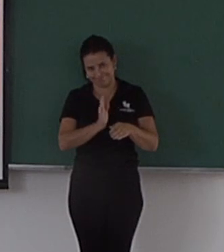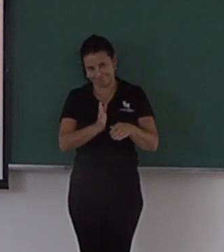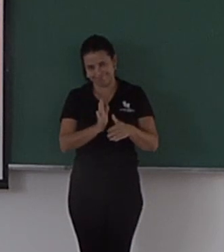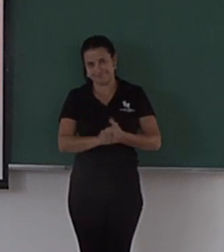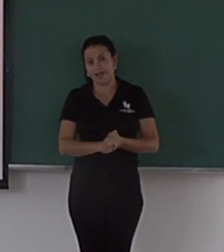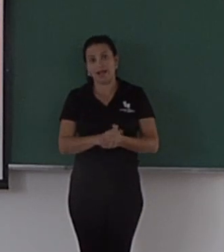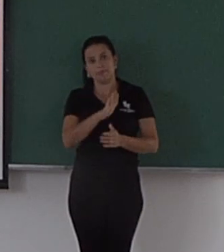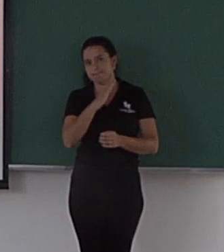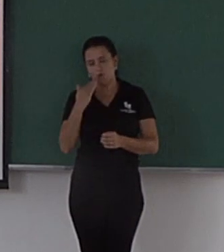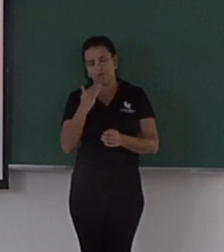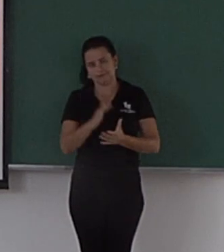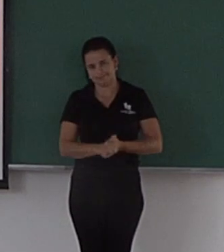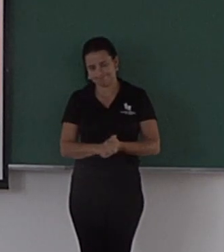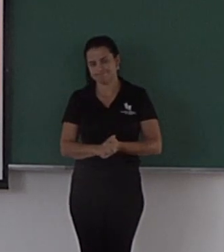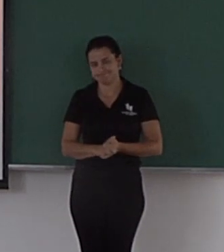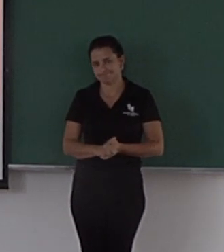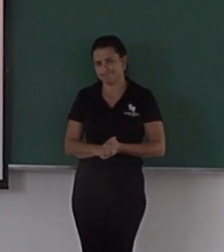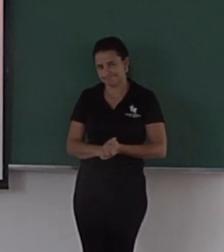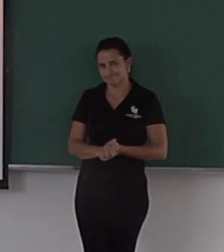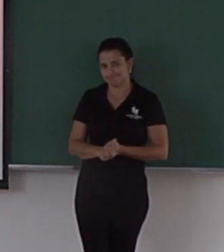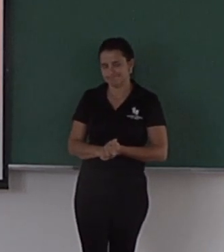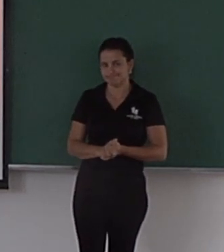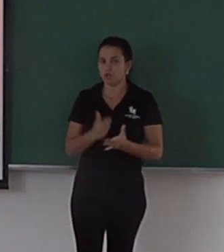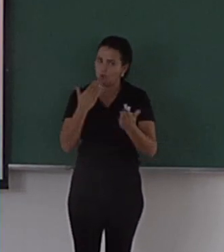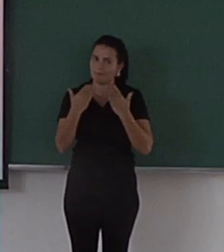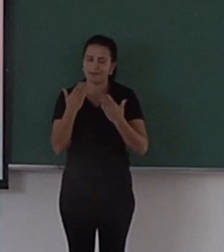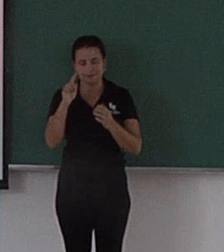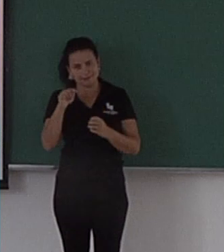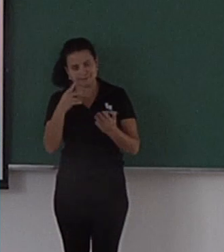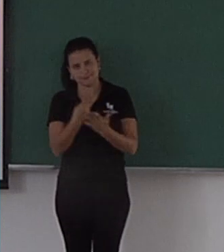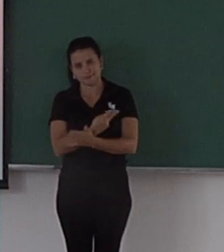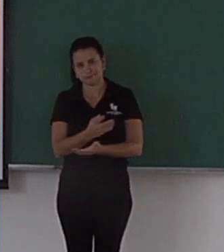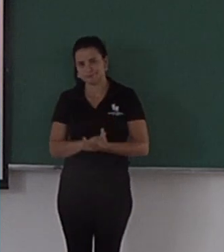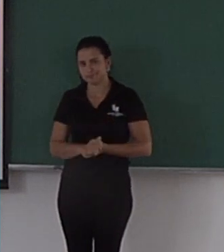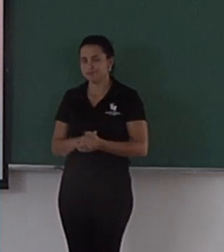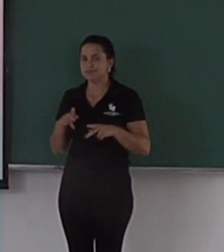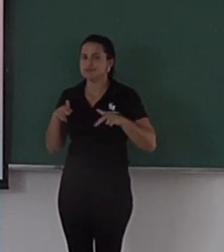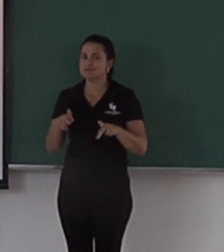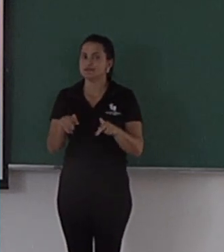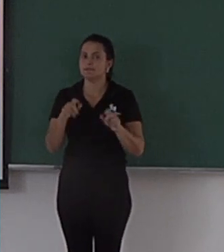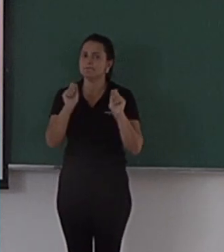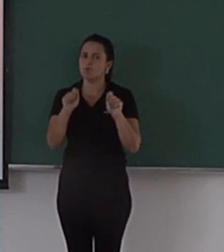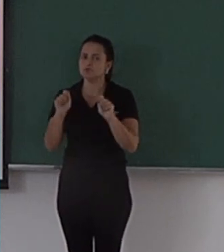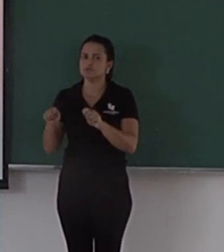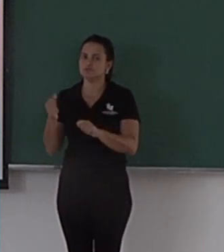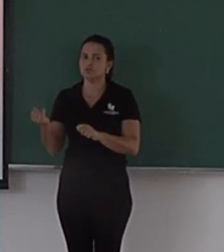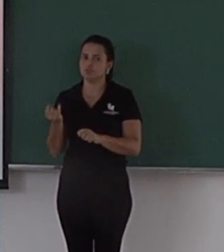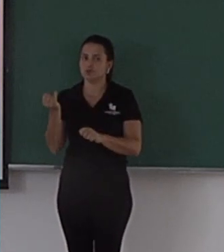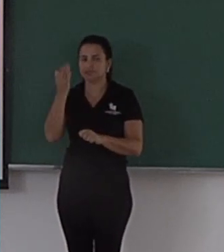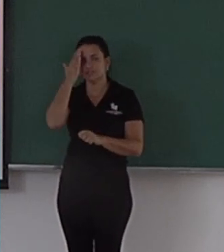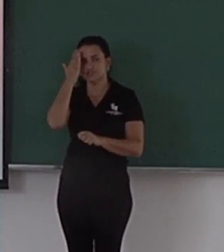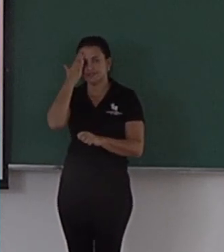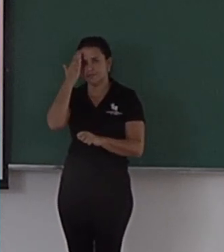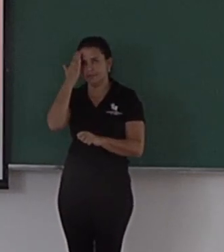de choque. Tá? A grosso modo, basicamente é assim. Então, sempre que possível, é importante a gente saber qual que foi o